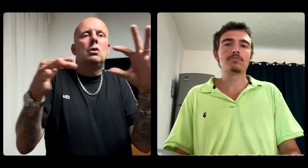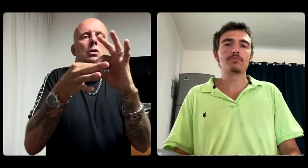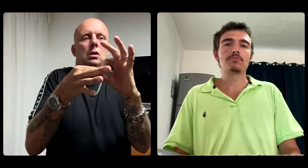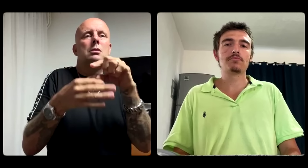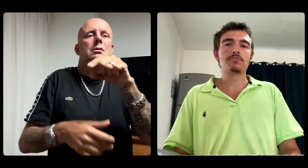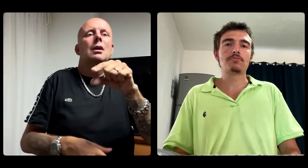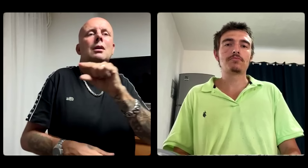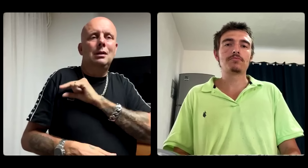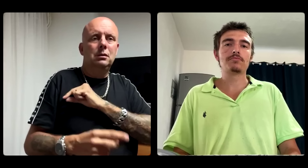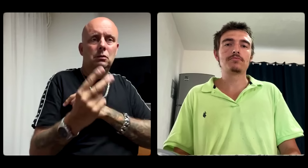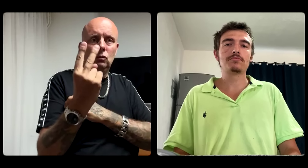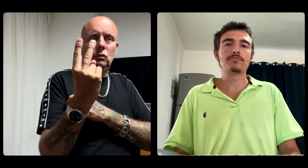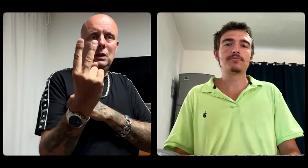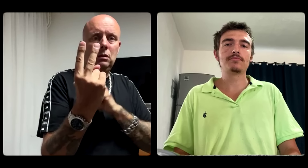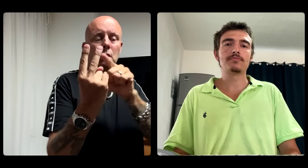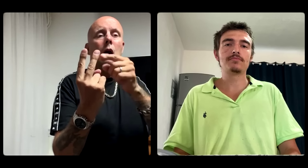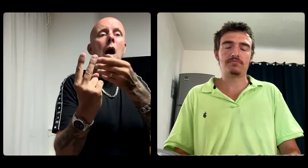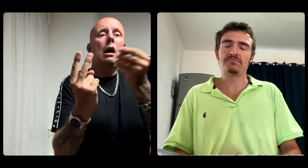4 hoeren.